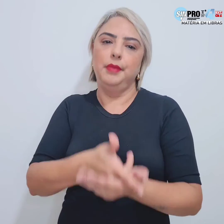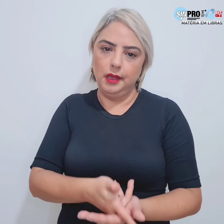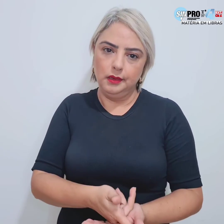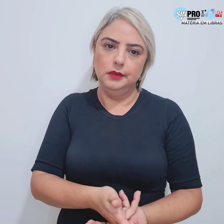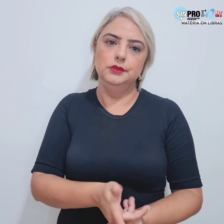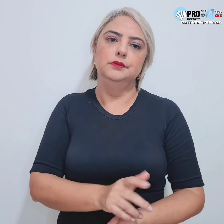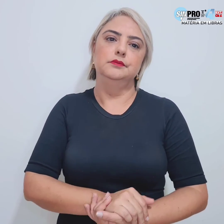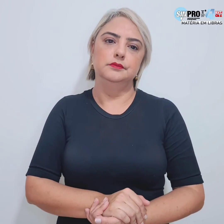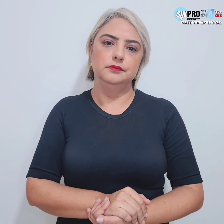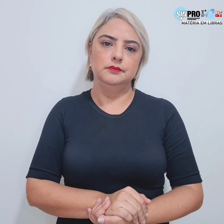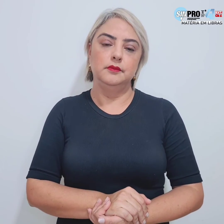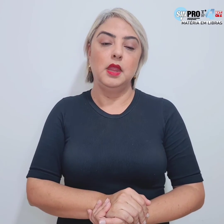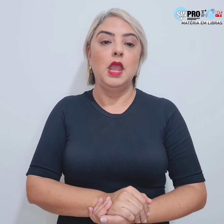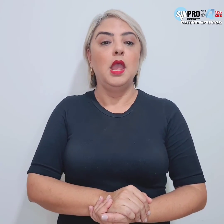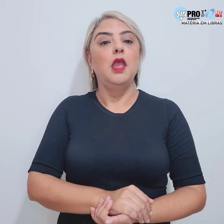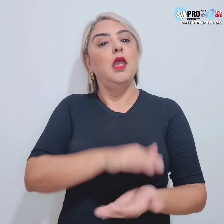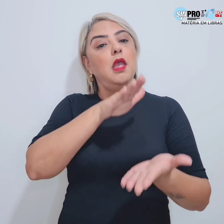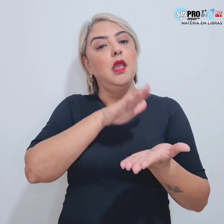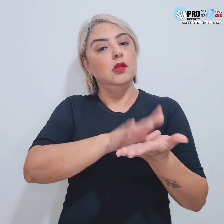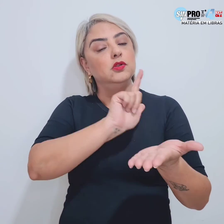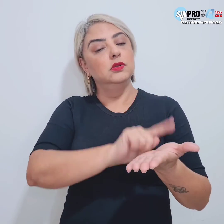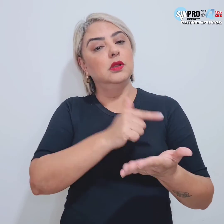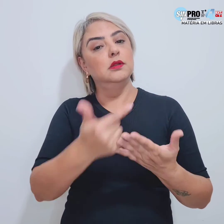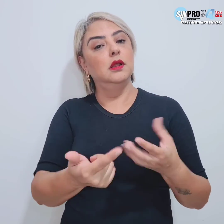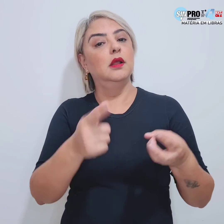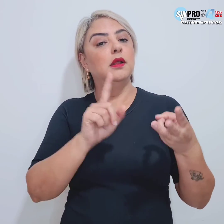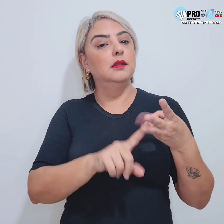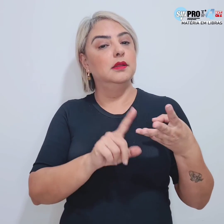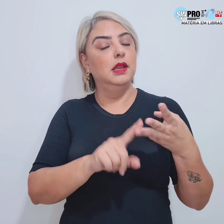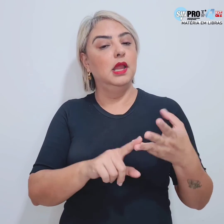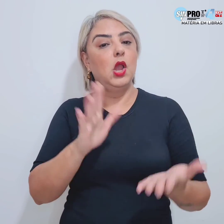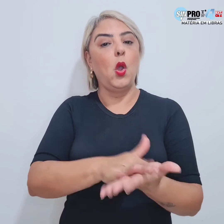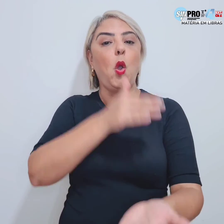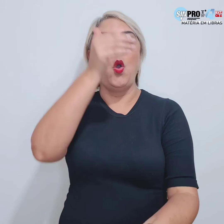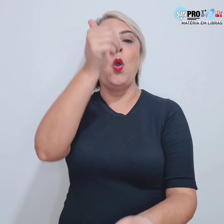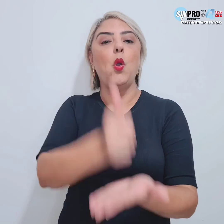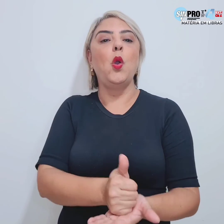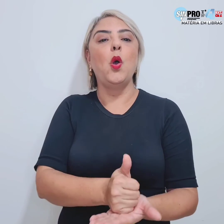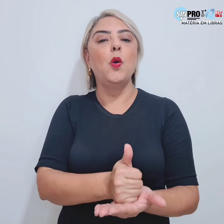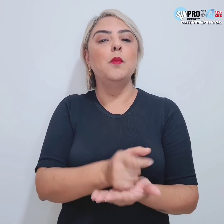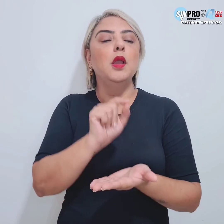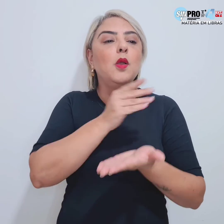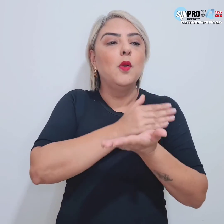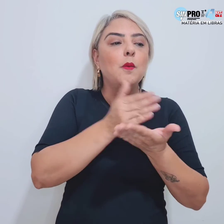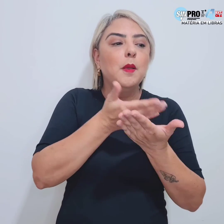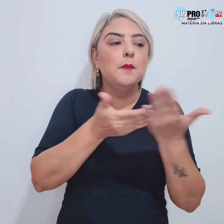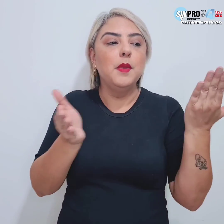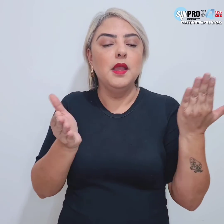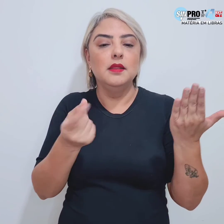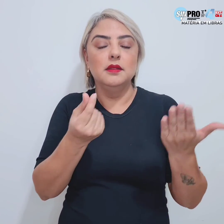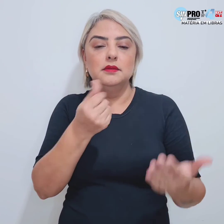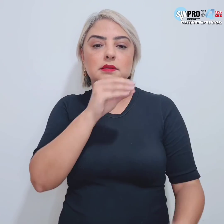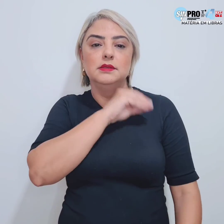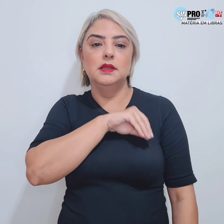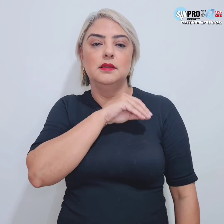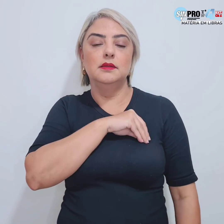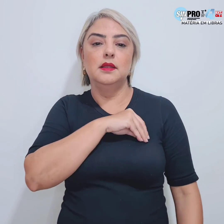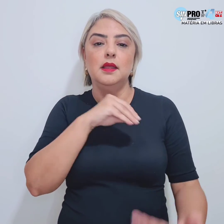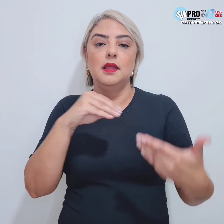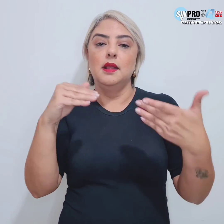Editorial 3 Golpe está na origem da perda da renda das classes média,